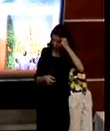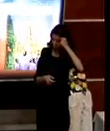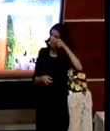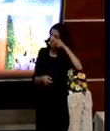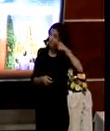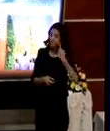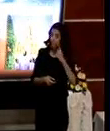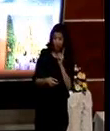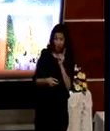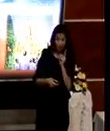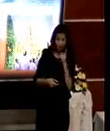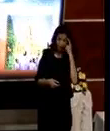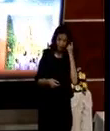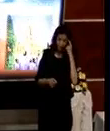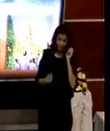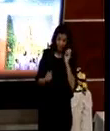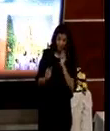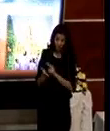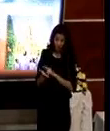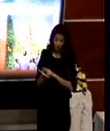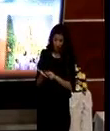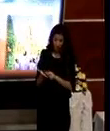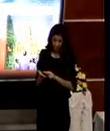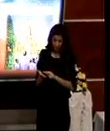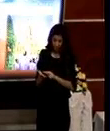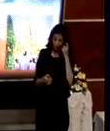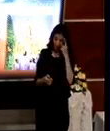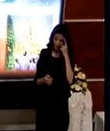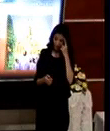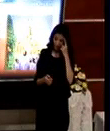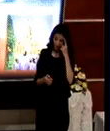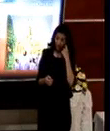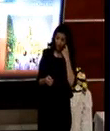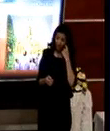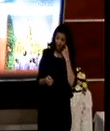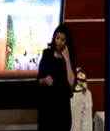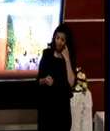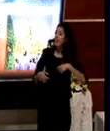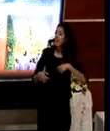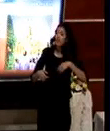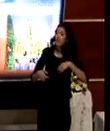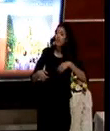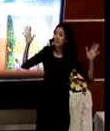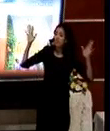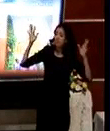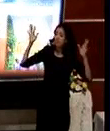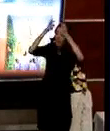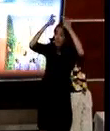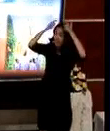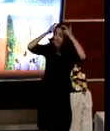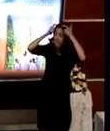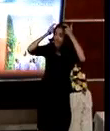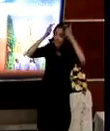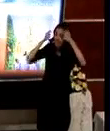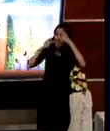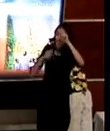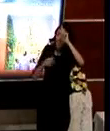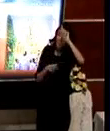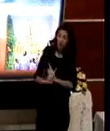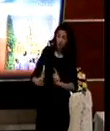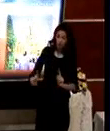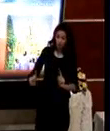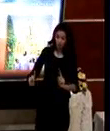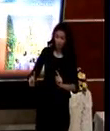que me contaron, no lo que me dijeron, he aprendido leyendo que el rey de la selva no es el león. El animal